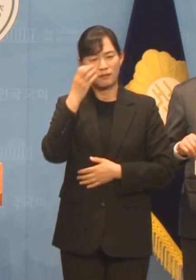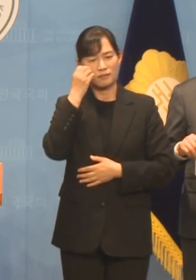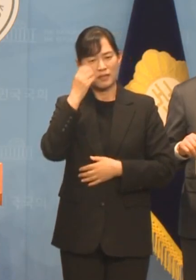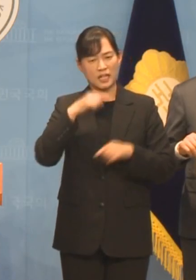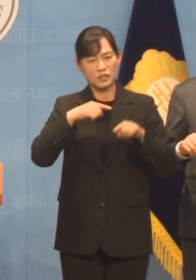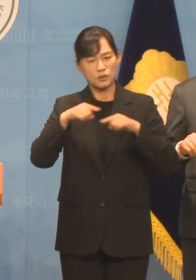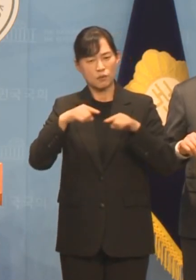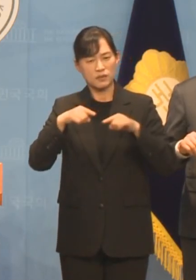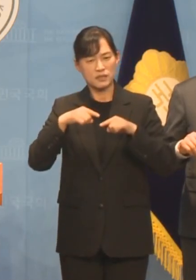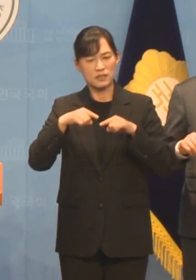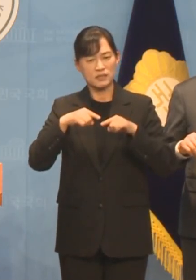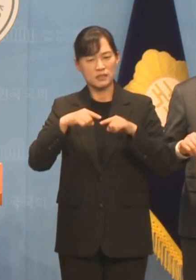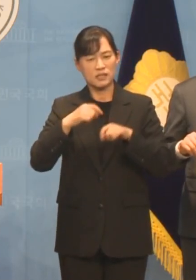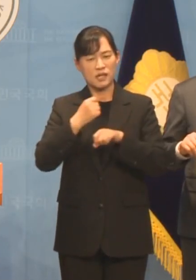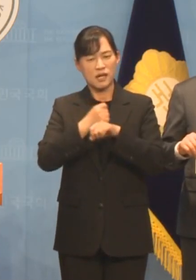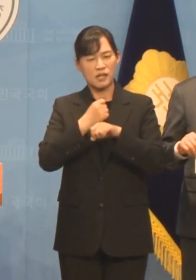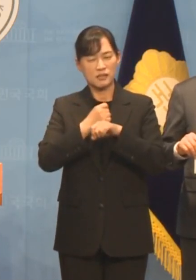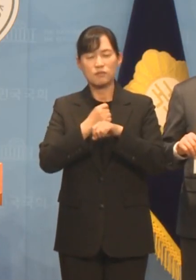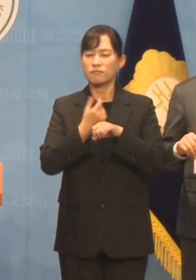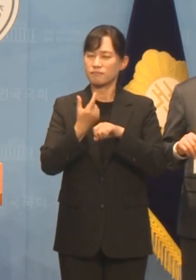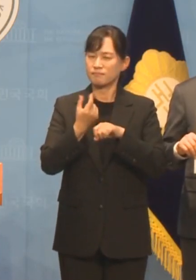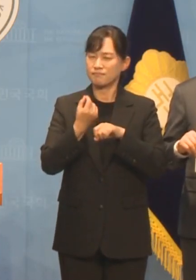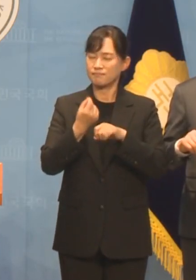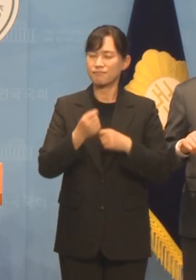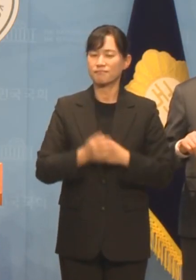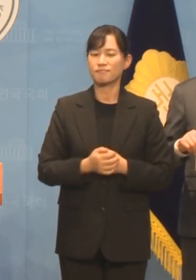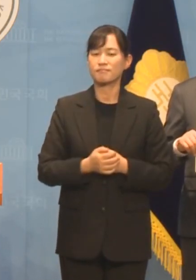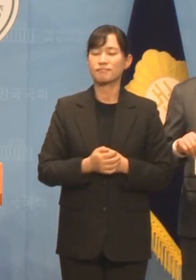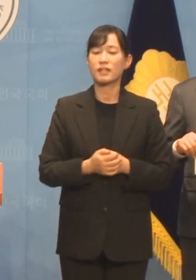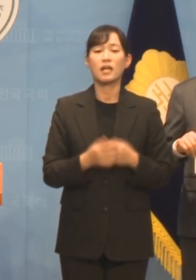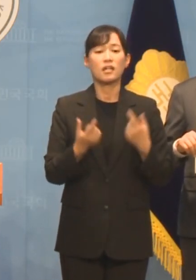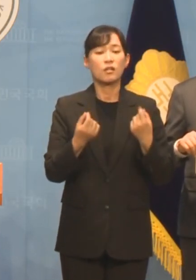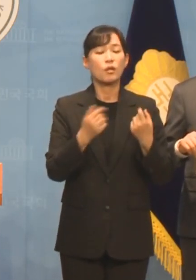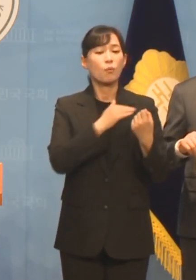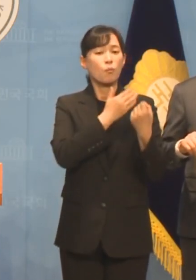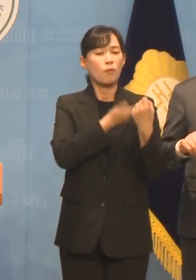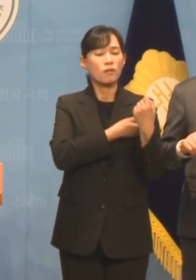정치 냄새를 풍기고 있는데요. 이렇게